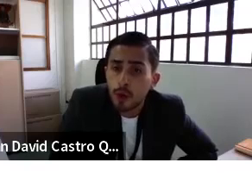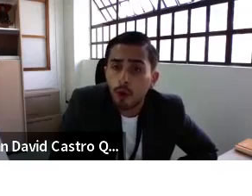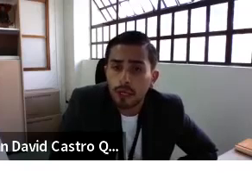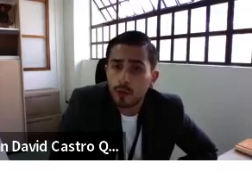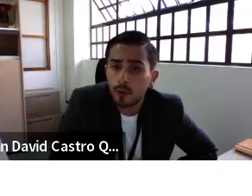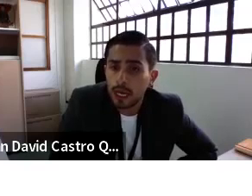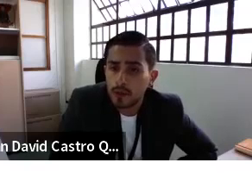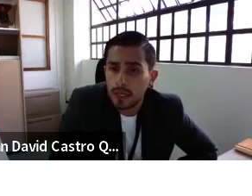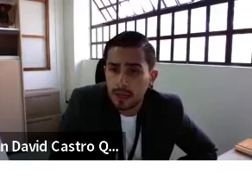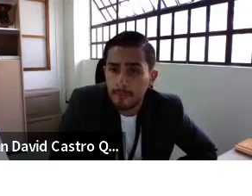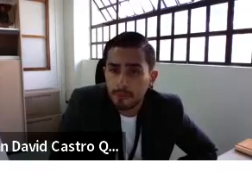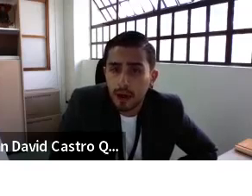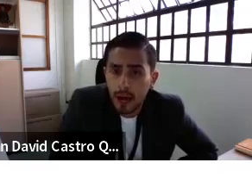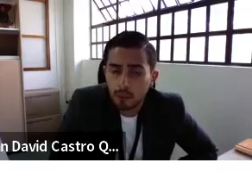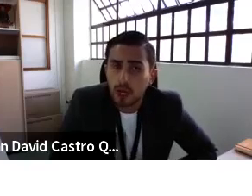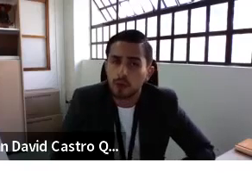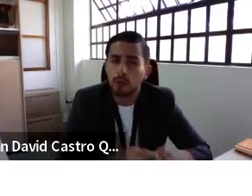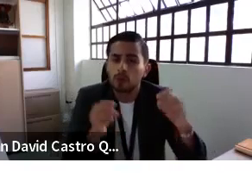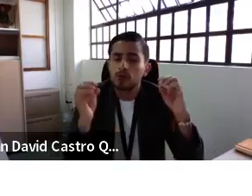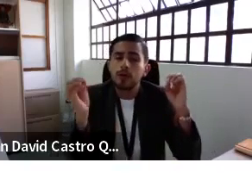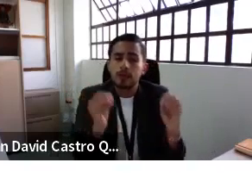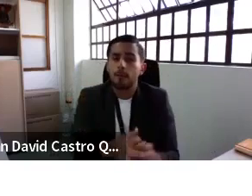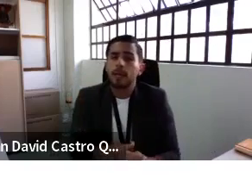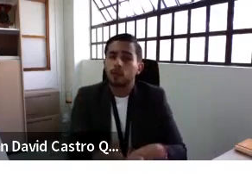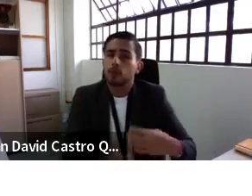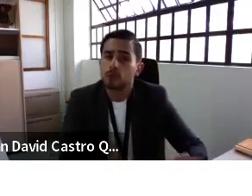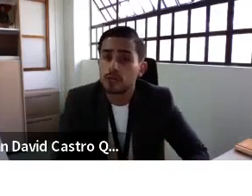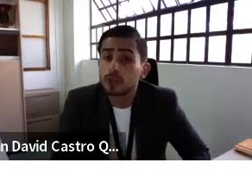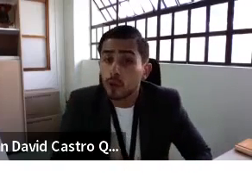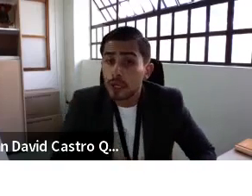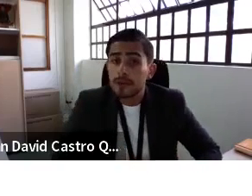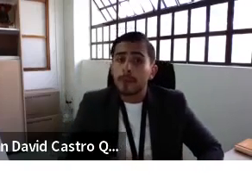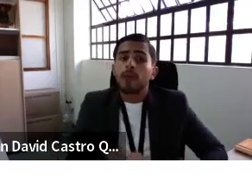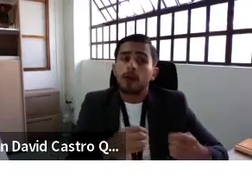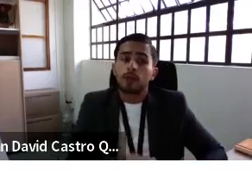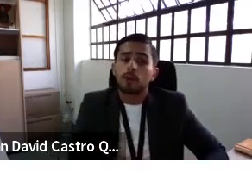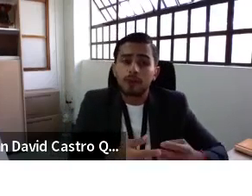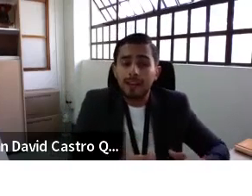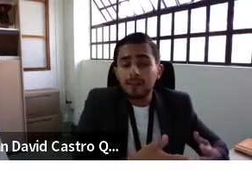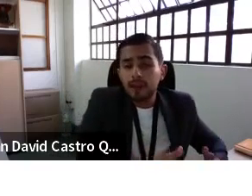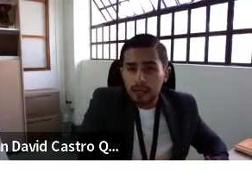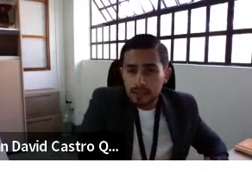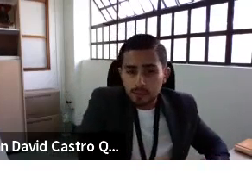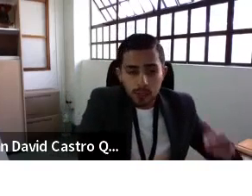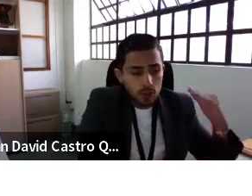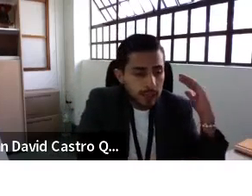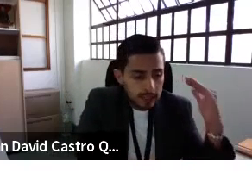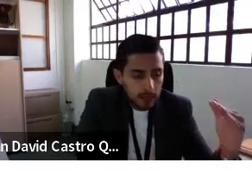o las comunidades con las que trabajemos acordémonos siempre de todos esos actores y acordémonos de las diferencias por eso yo les decía